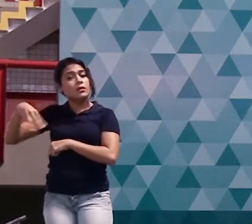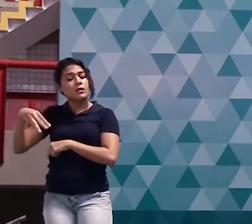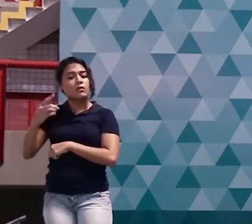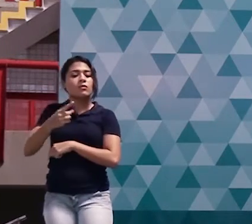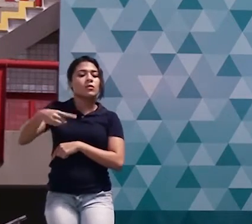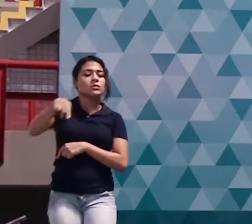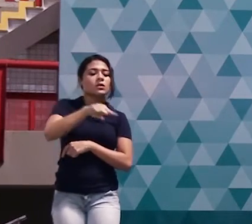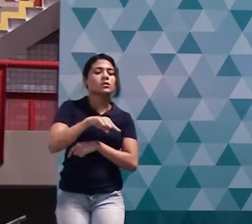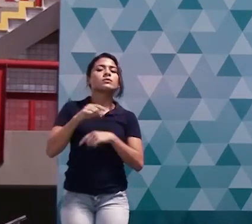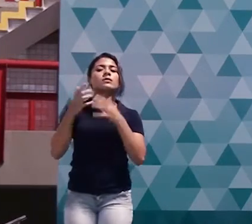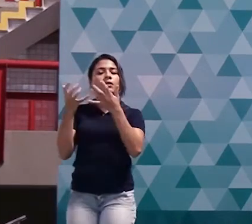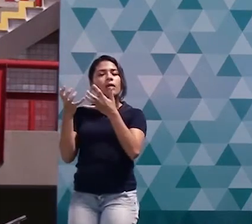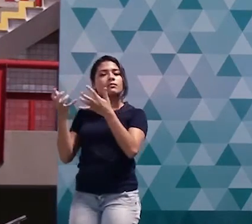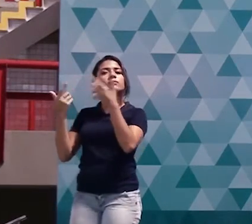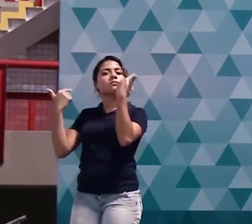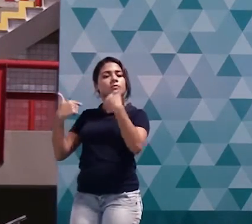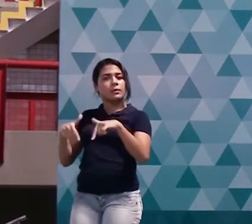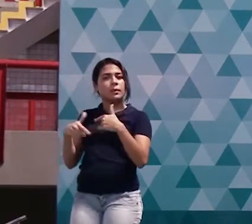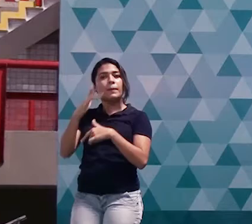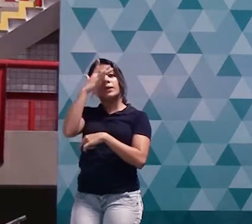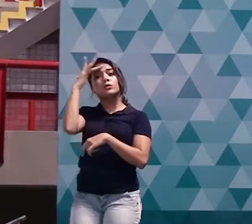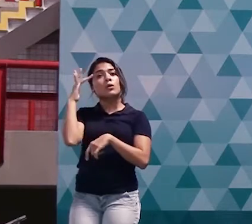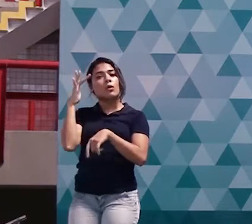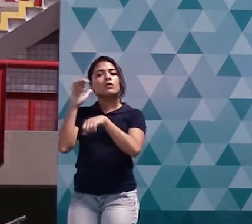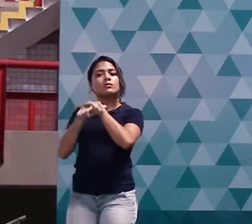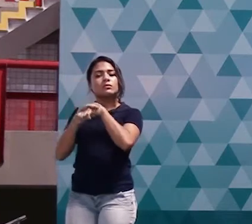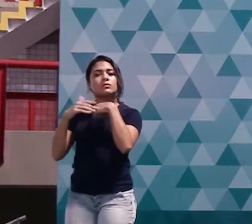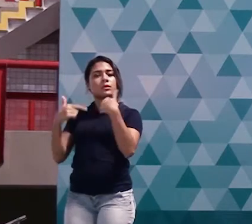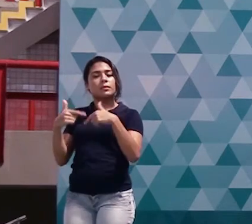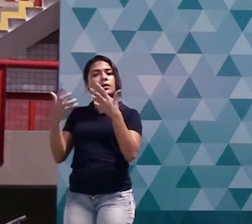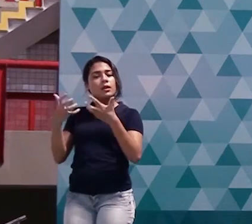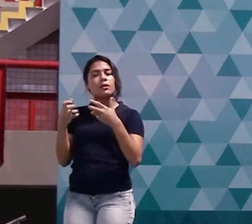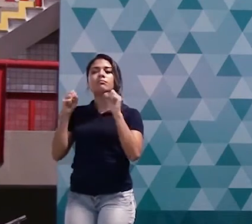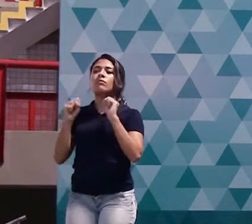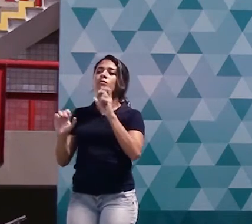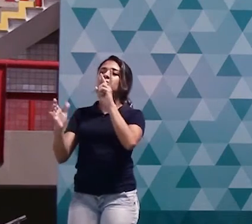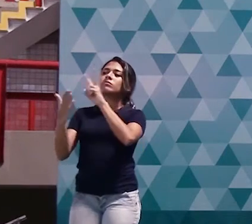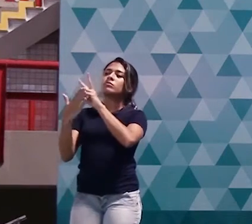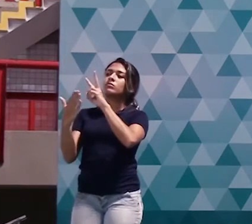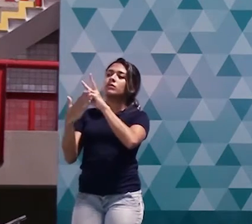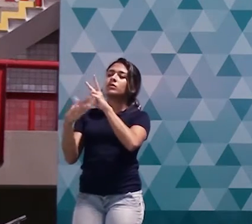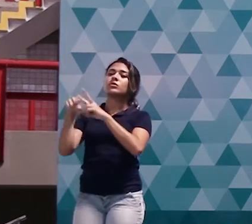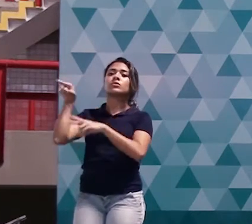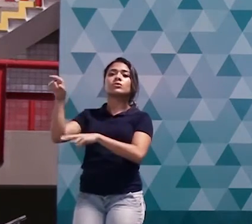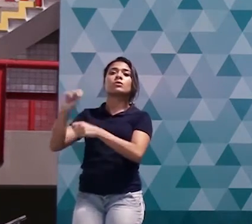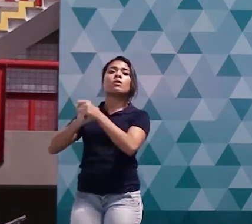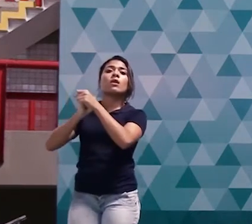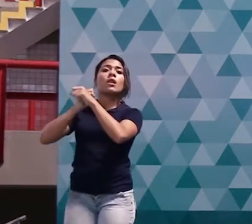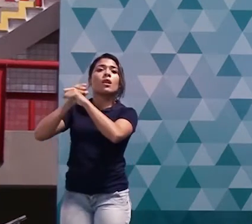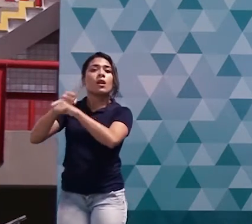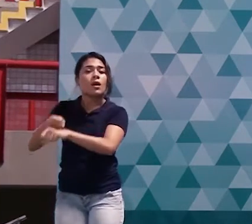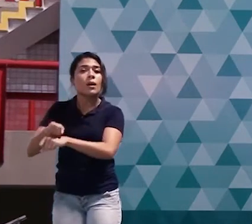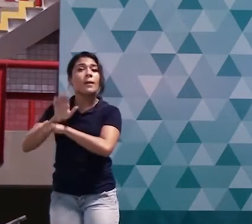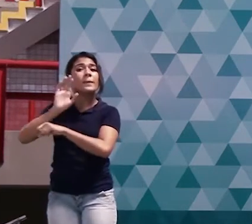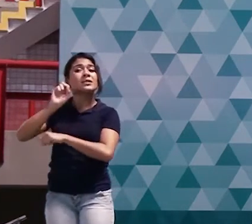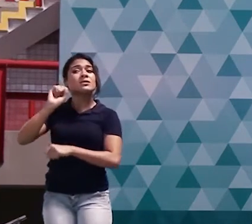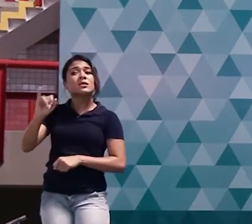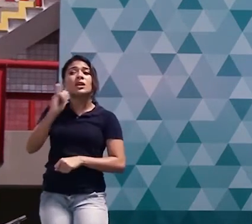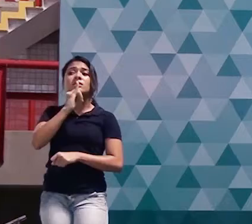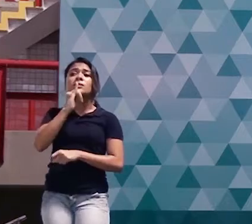precisam de mão de obra, então vamos fazer o seguinte: vocês podem escravizar os índios, porém apenas os índios